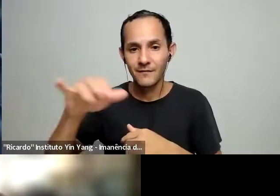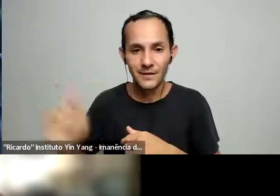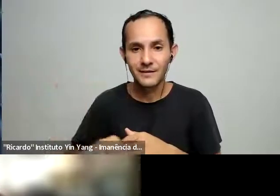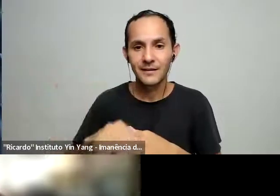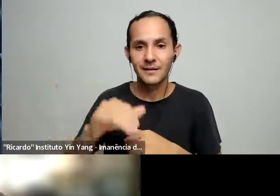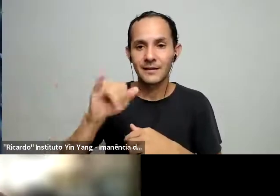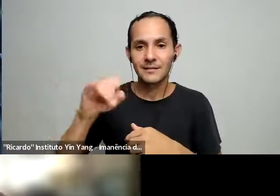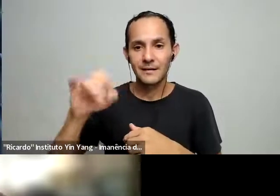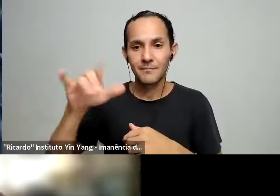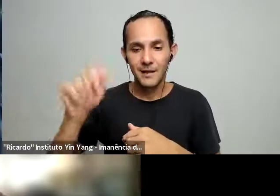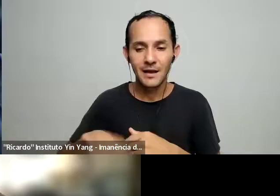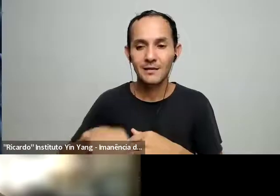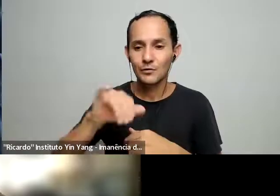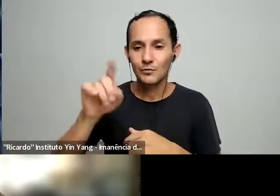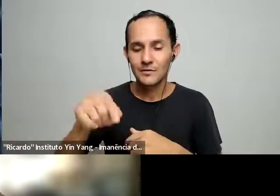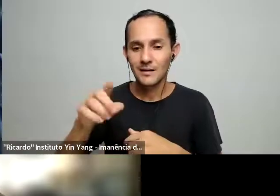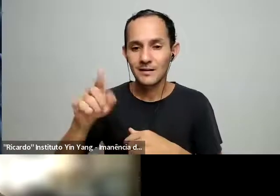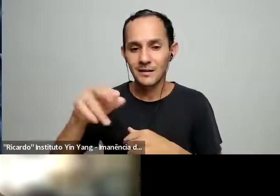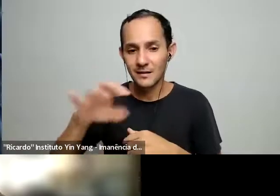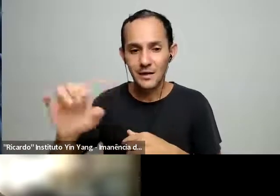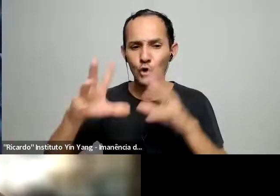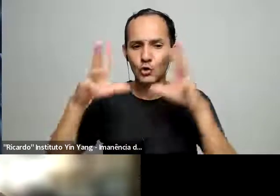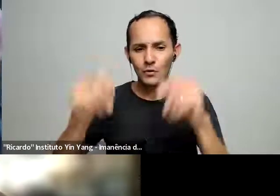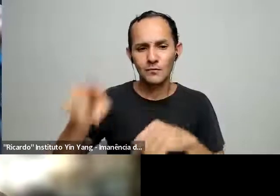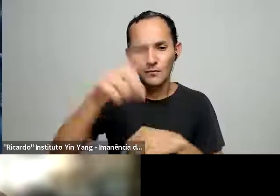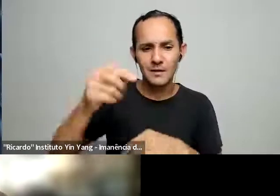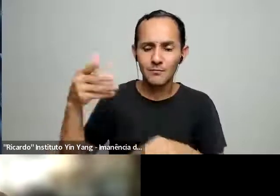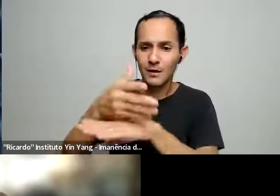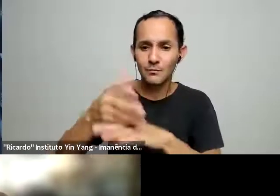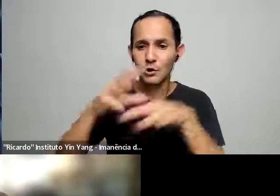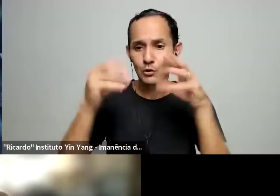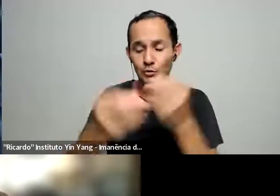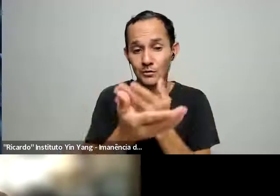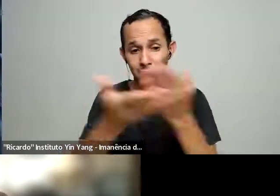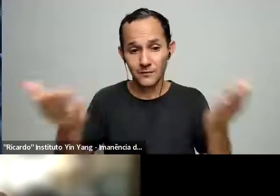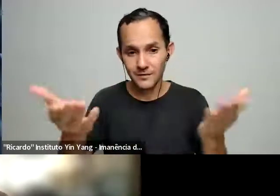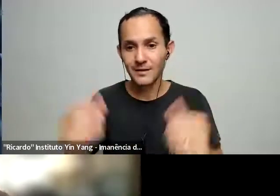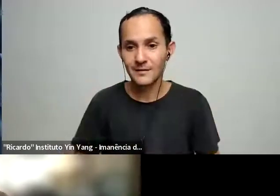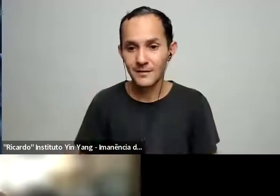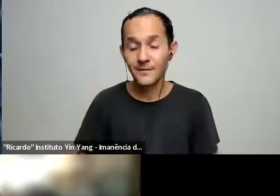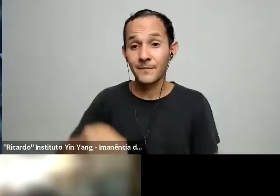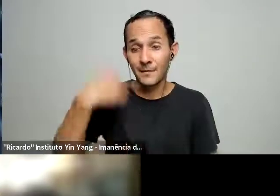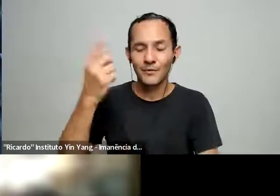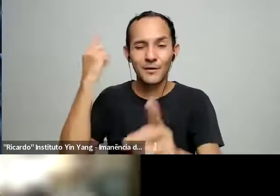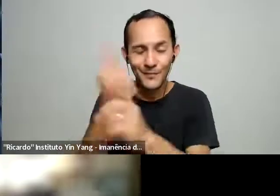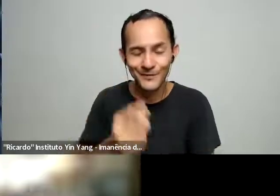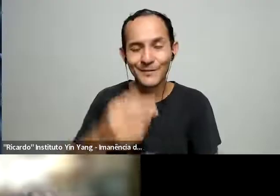José Miguel, Daniela, todo mundo que participou desse encontro e a todos vocês. Até a